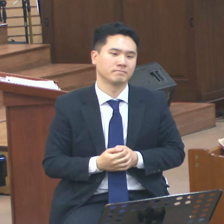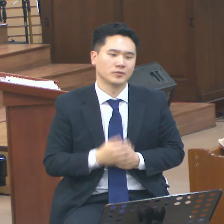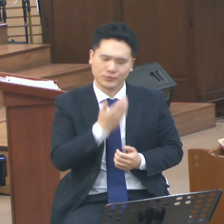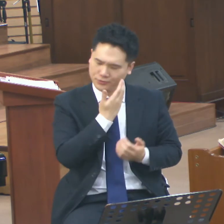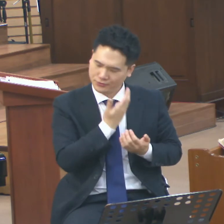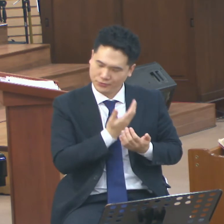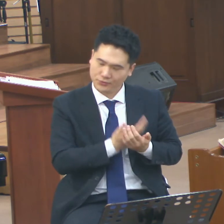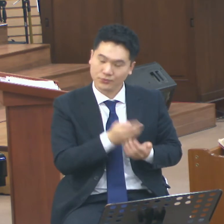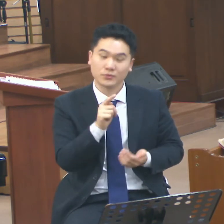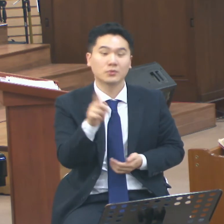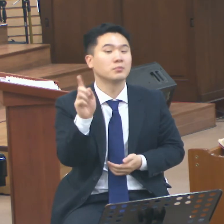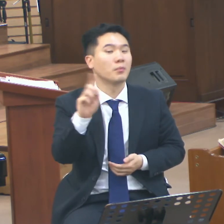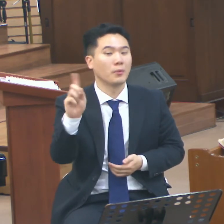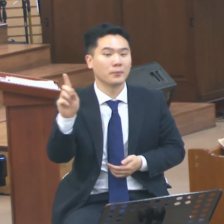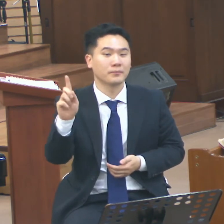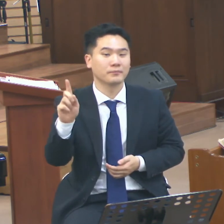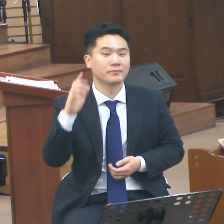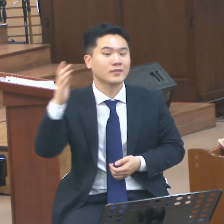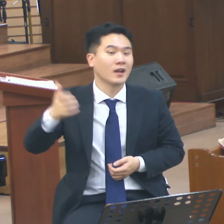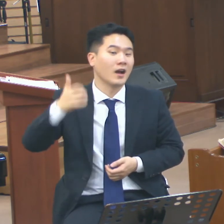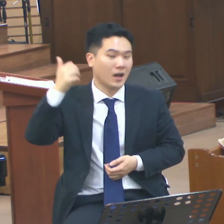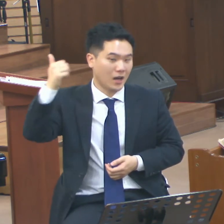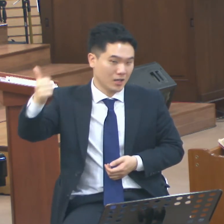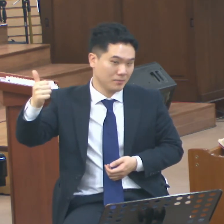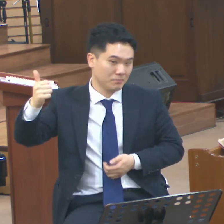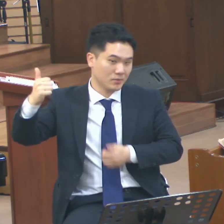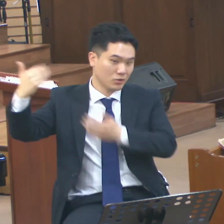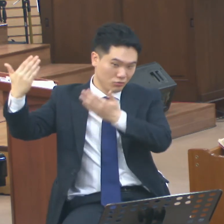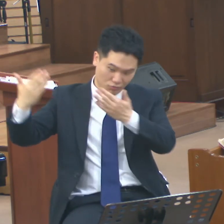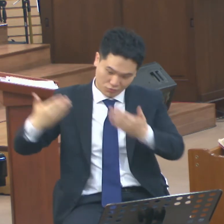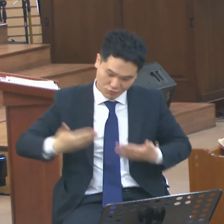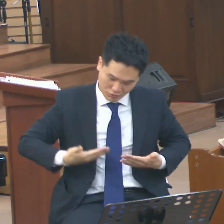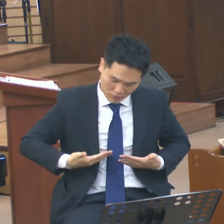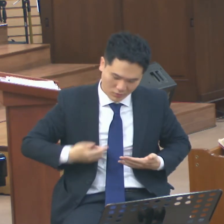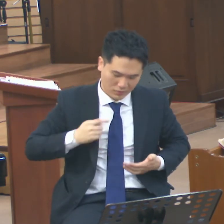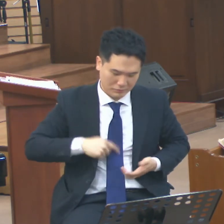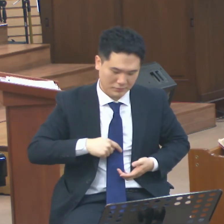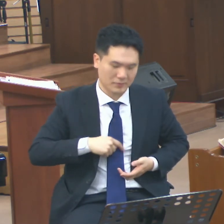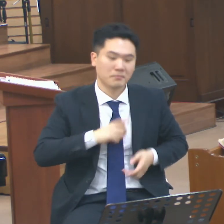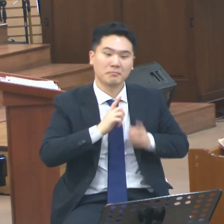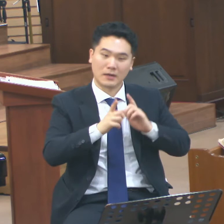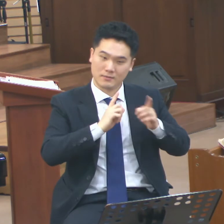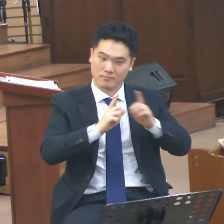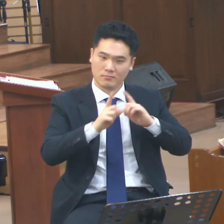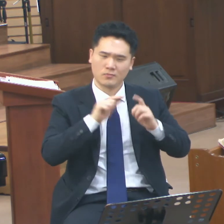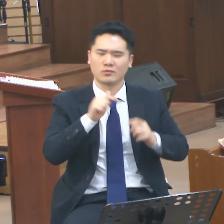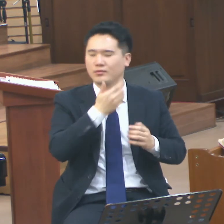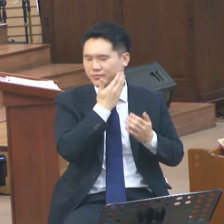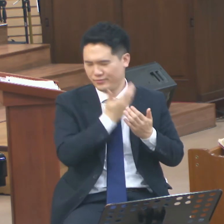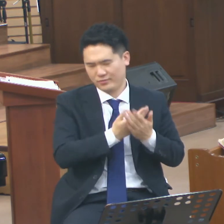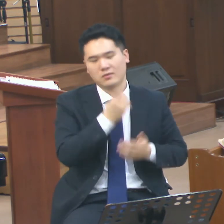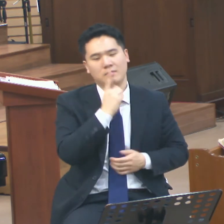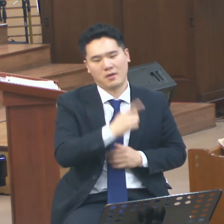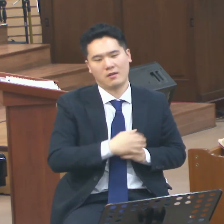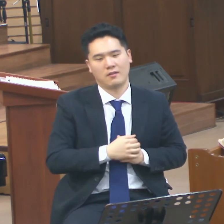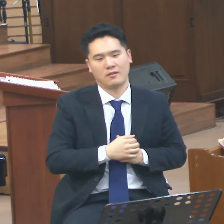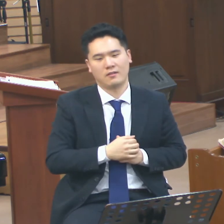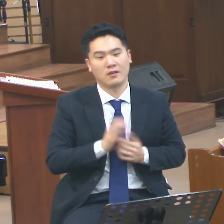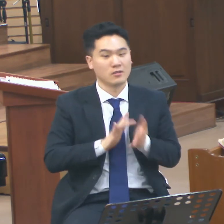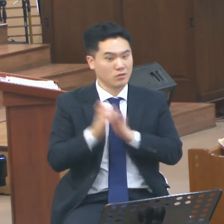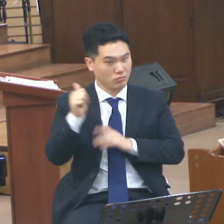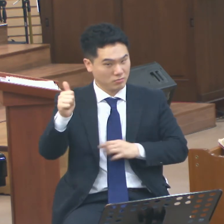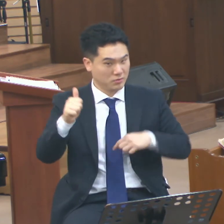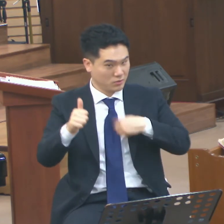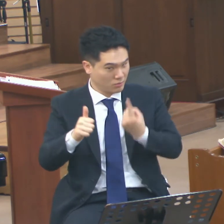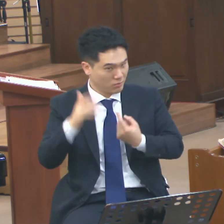중요한 것은 하나님이 주셔서 주는 메시지, 그게 중요하다는 거예요. 예수님 자신이 하나님의 아들이기